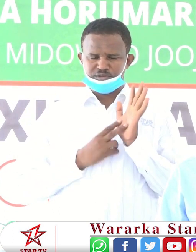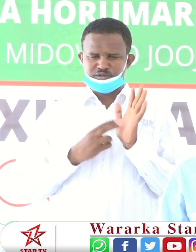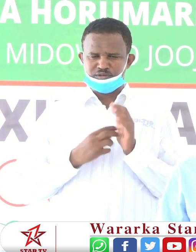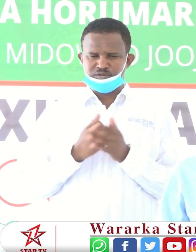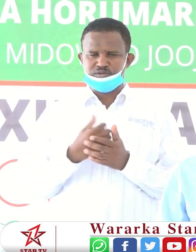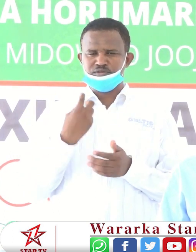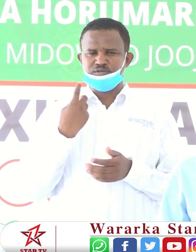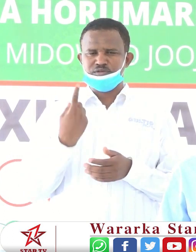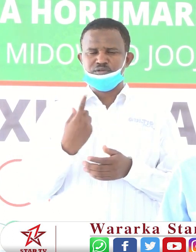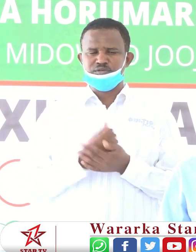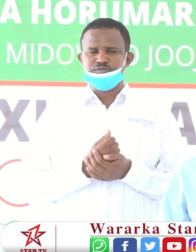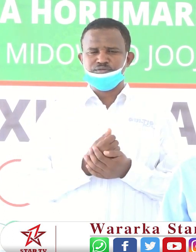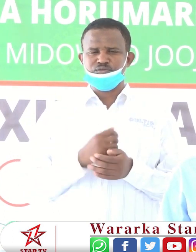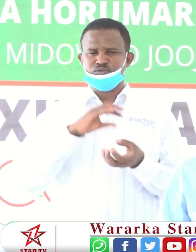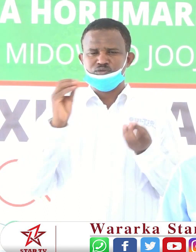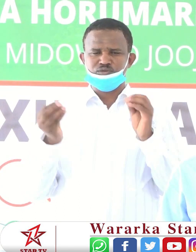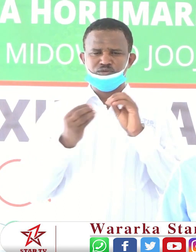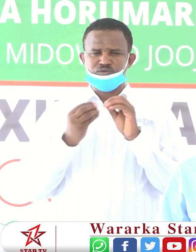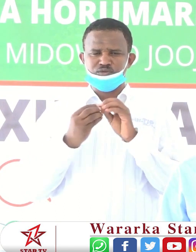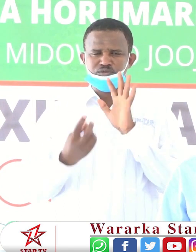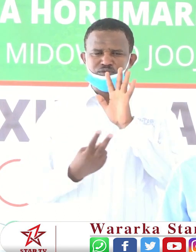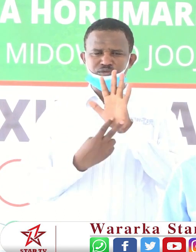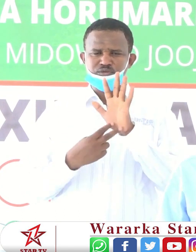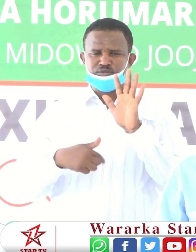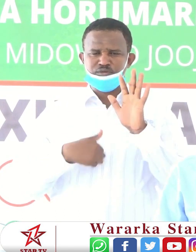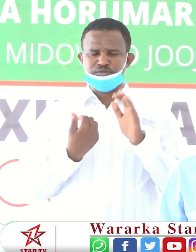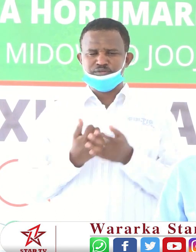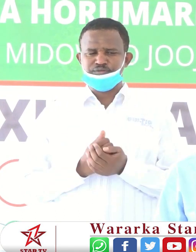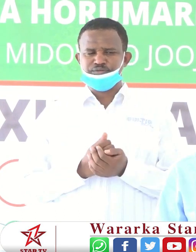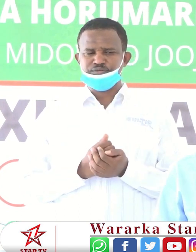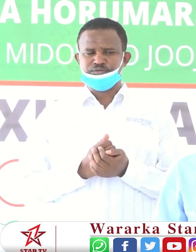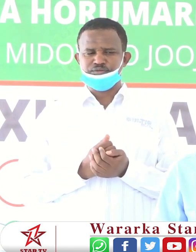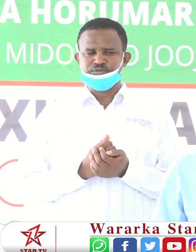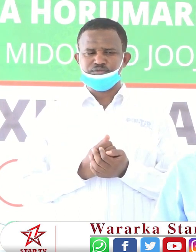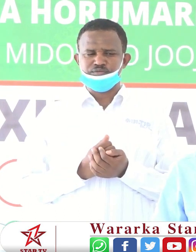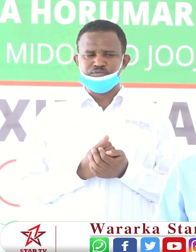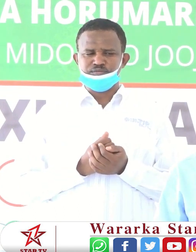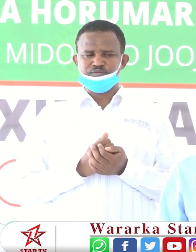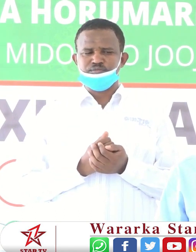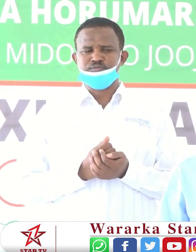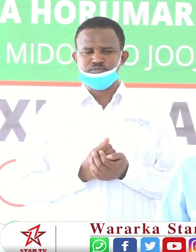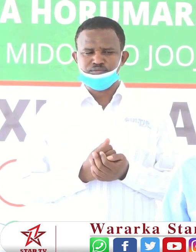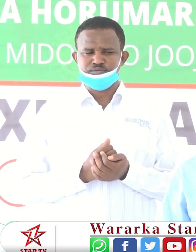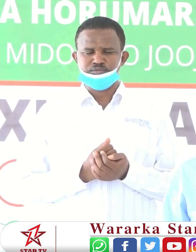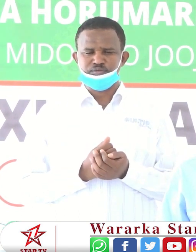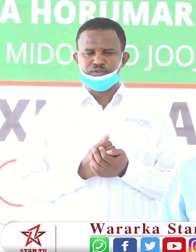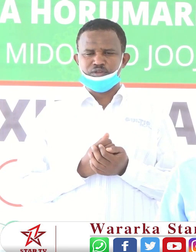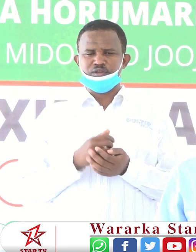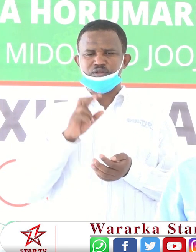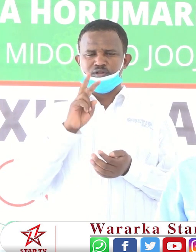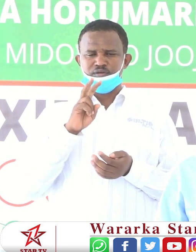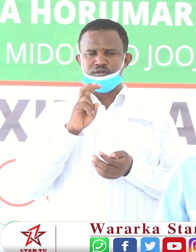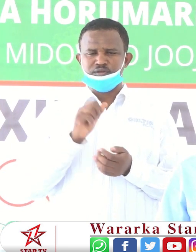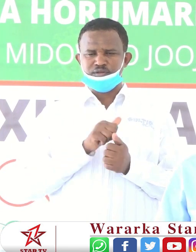todobaad qof laga bilaabo 22 ilaa 29 ilaa qofka u dambeeyo